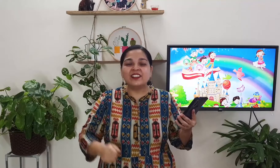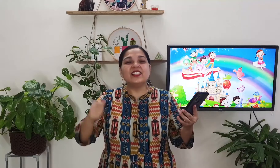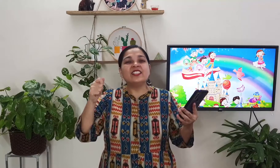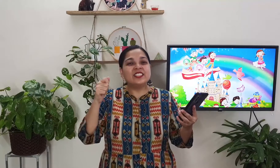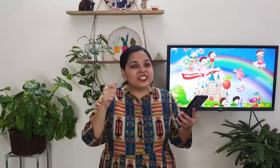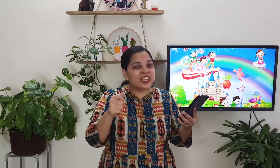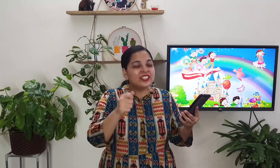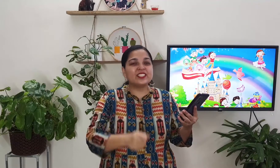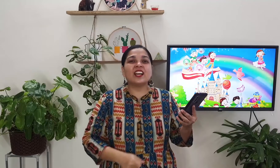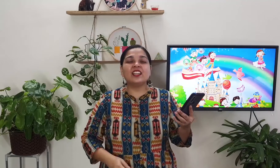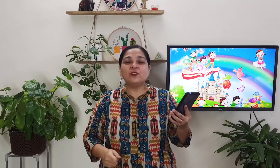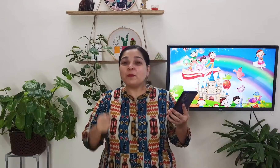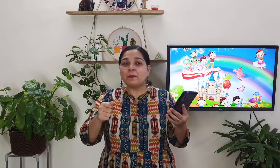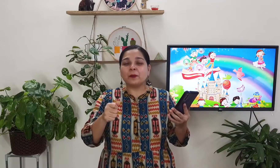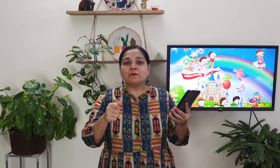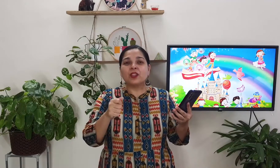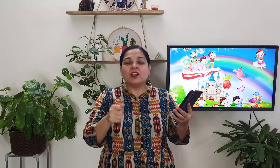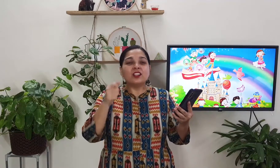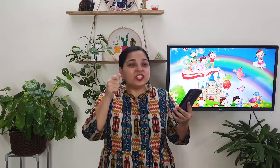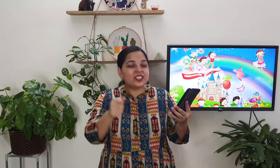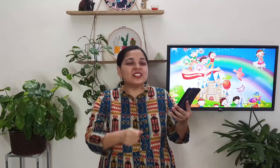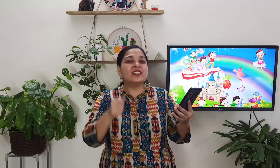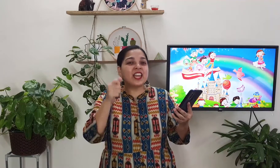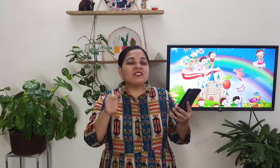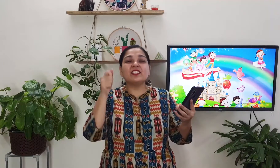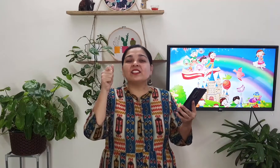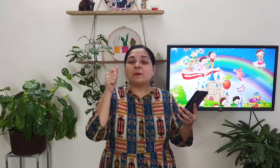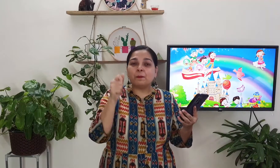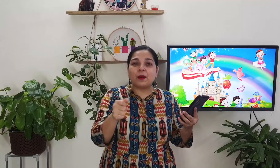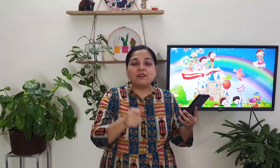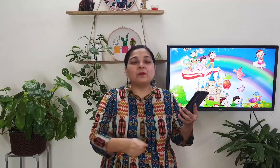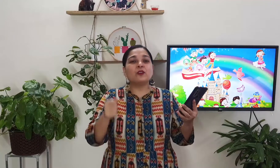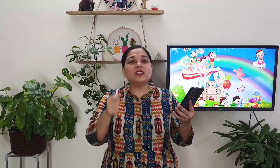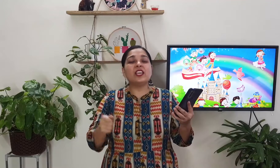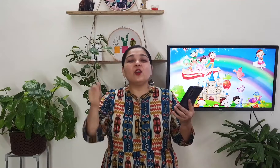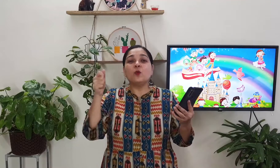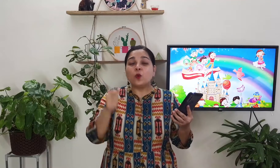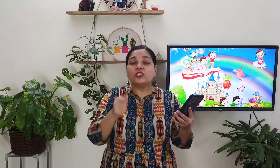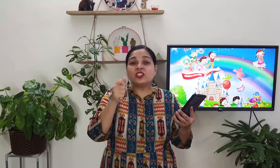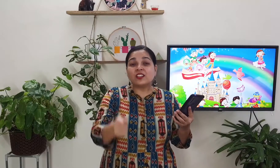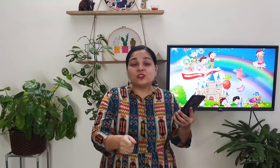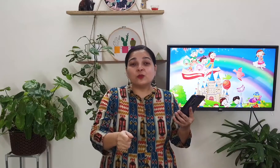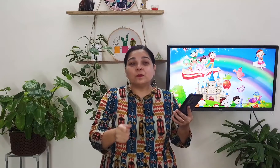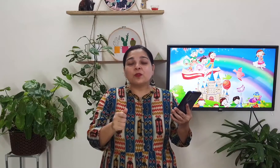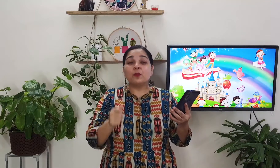பயன்படுத்த அவர்களுக்கு கற்றுக் கொடுங்கள். இயேசு நமக்கு அந்த வல்லமையை கொடுத்தார் என்பதை நினைவில்